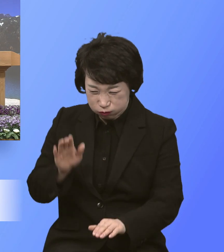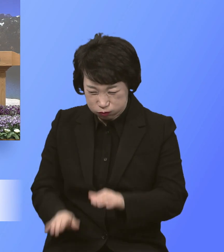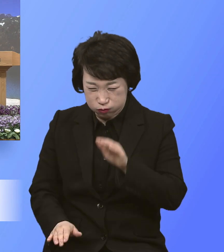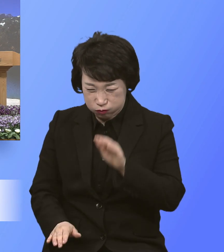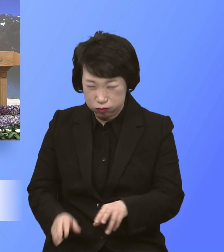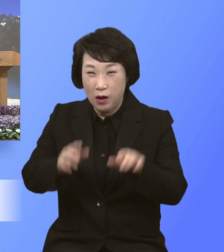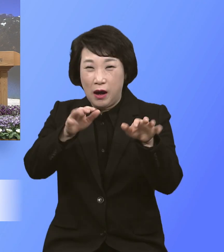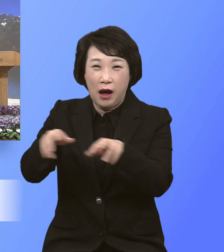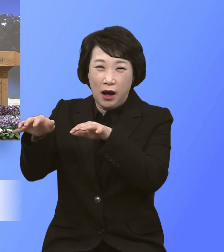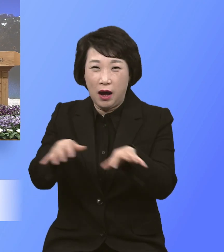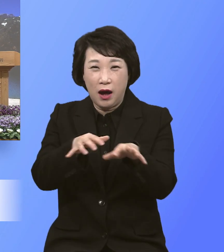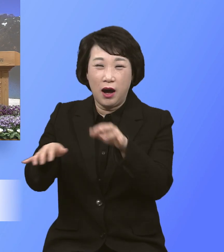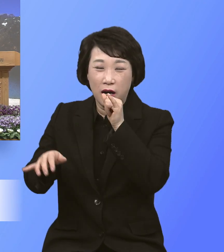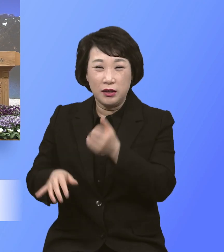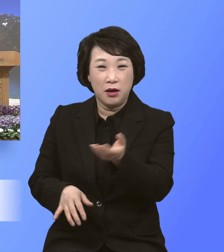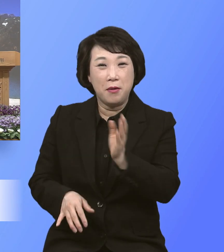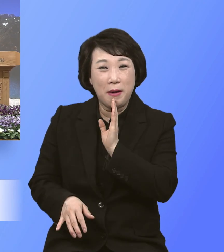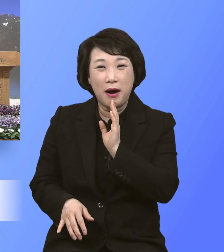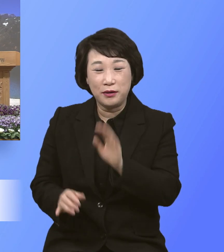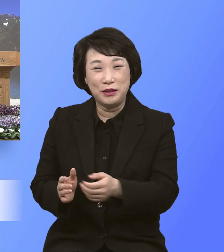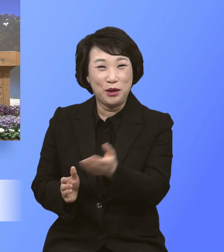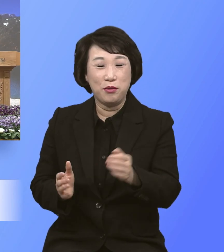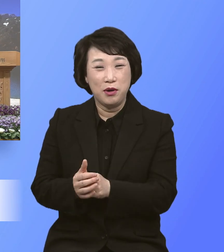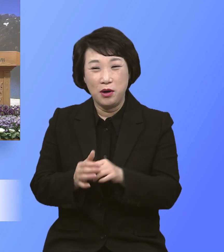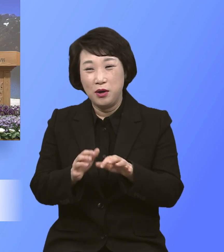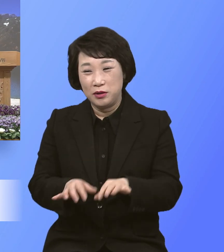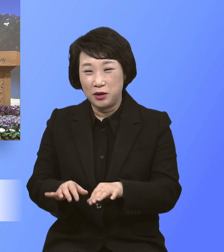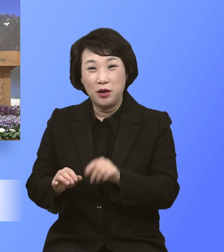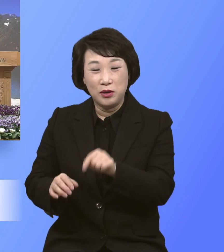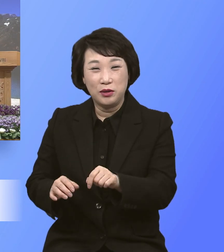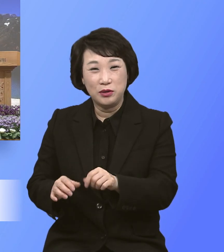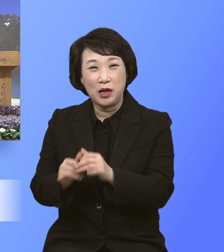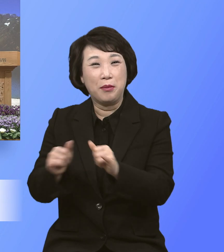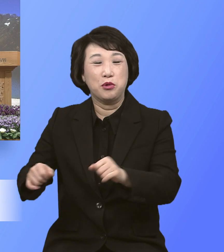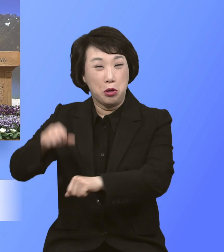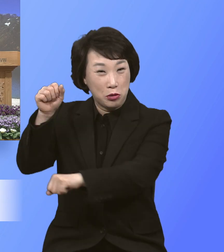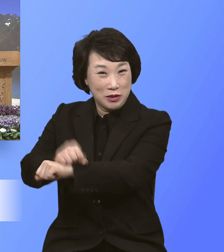치는 거. 근데 풍금 치는 사람도 어떻게 잘 따라오는지 몰라.